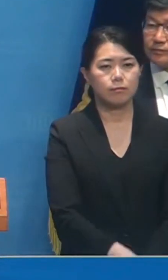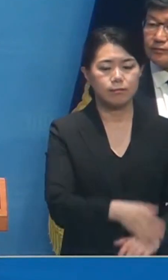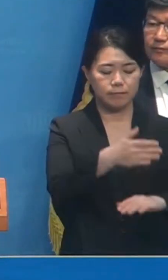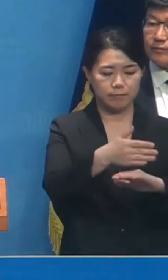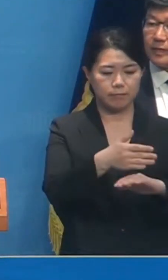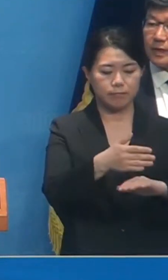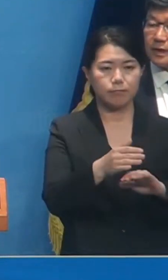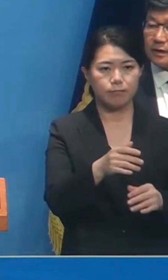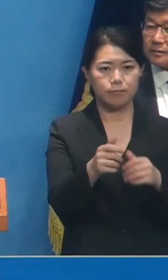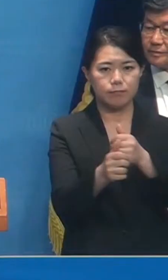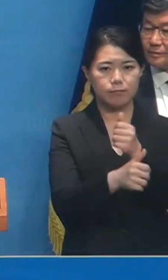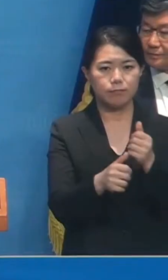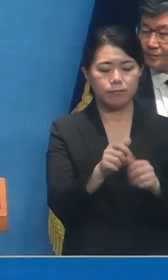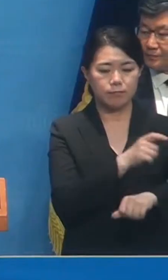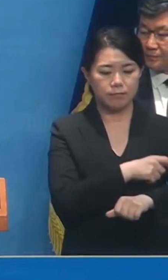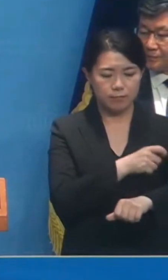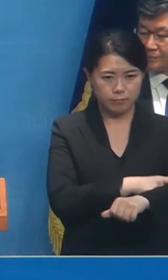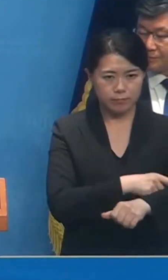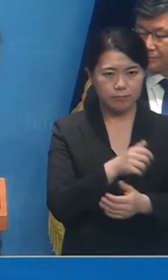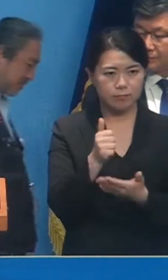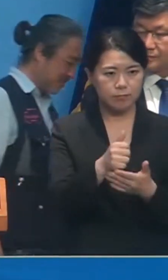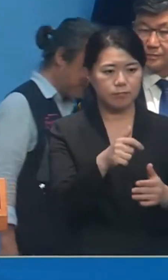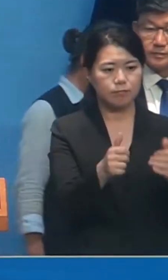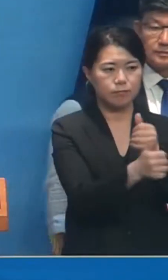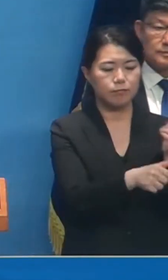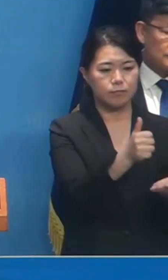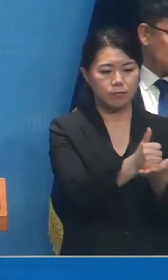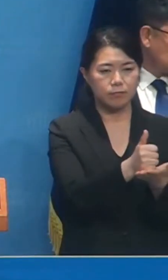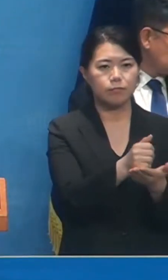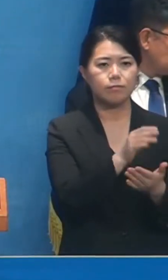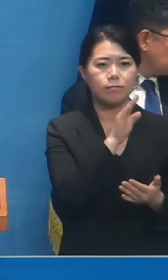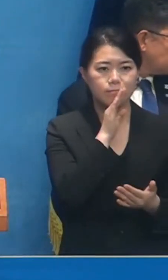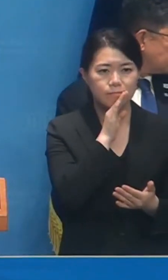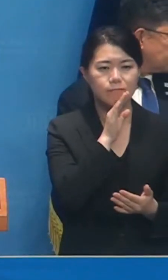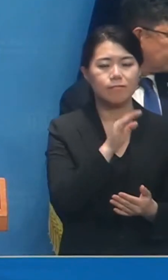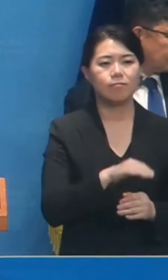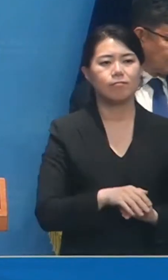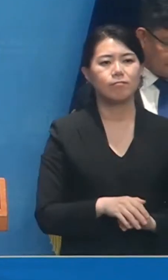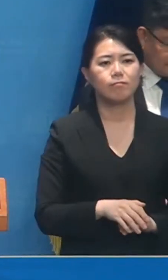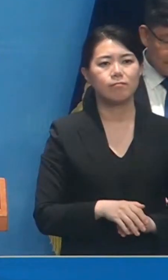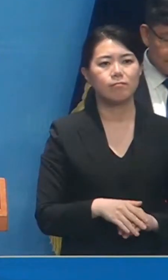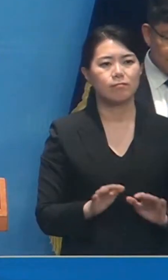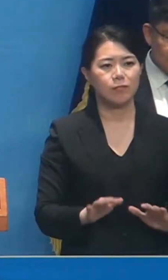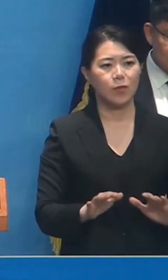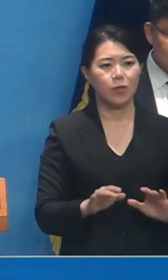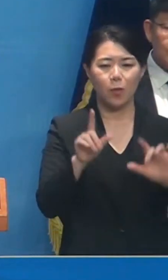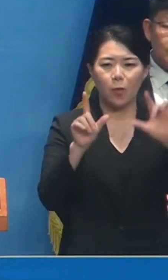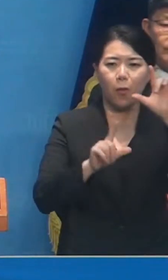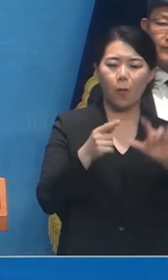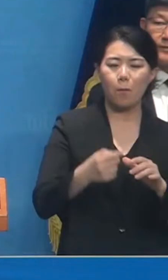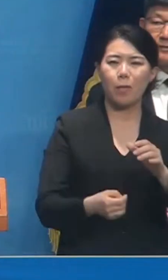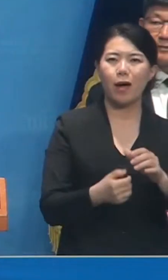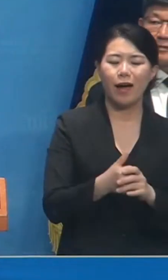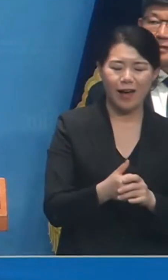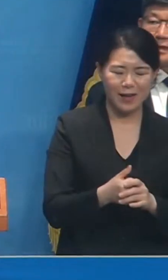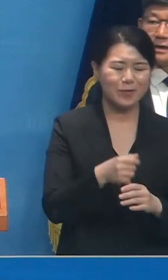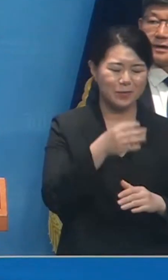김사성 위원장님, 노정호 이사님, 정말 아주 보기 드문 오늘 장면을